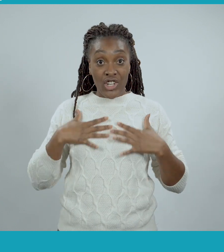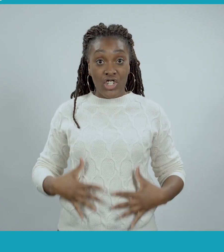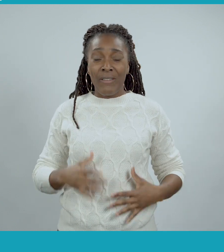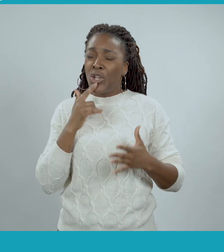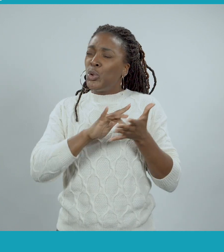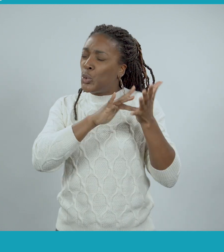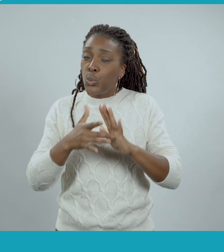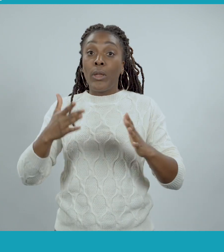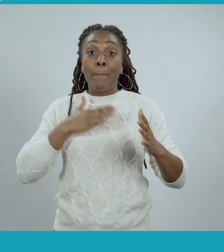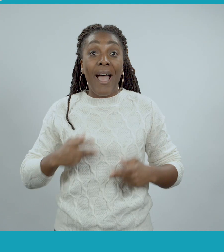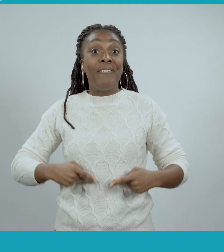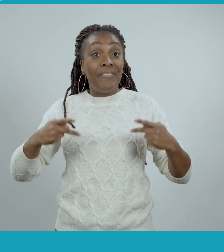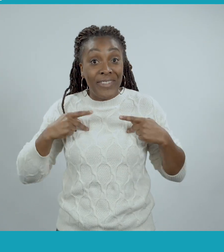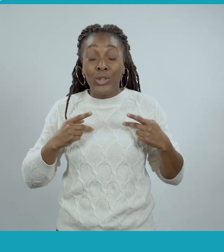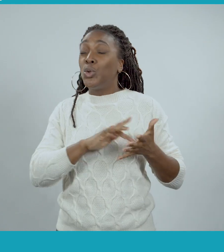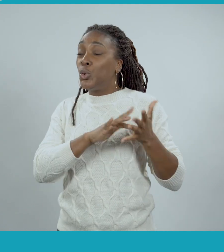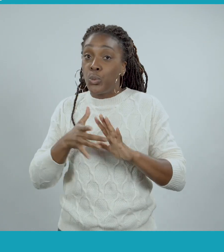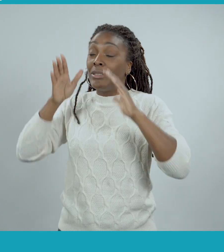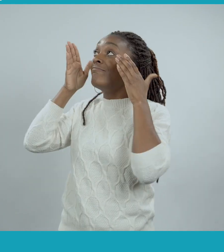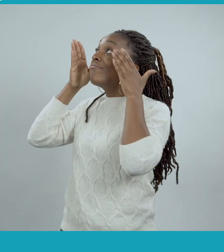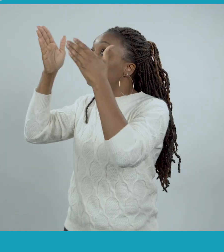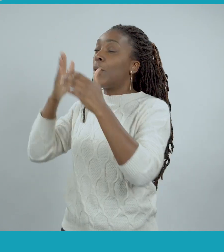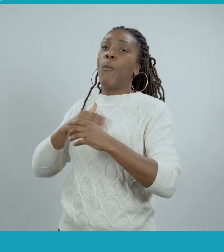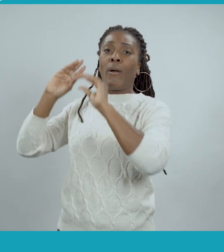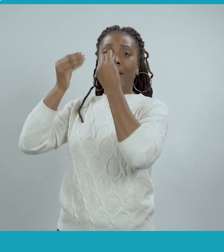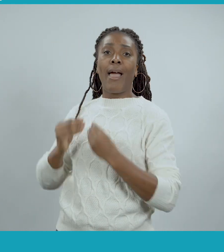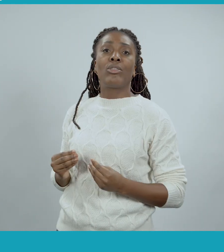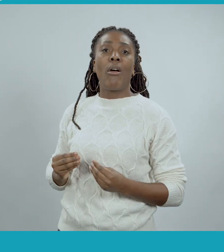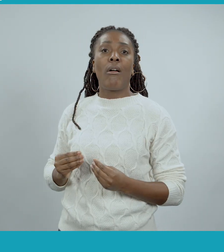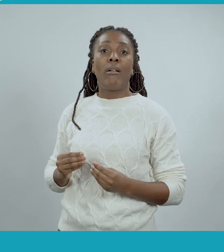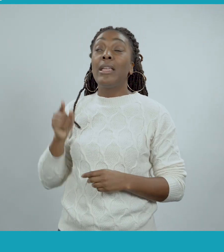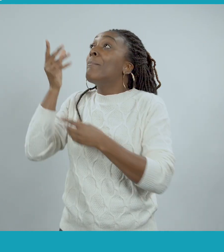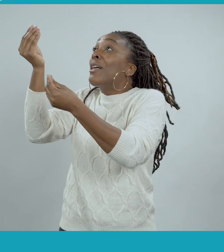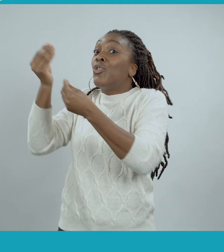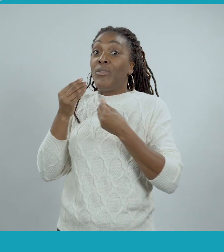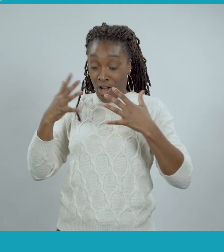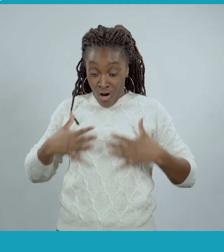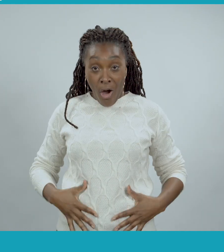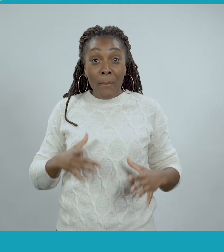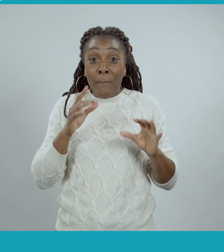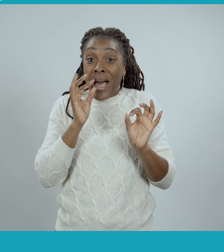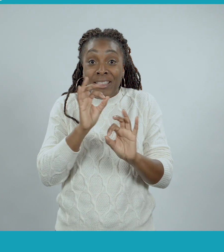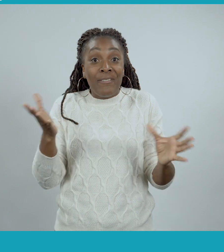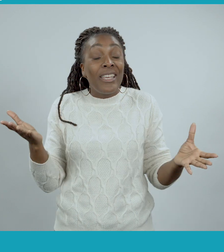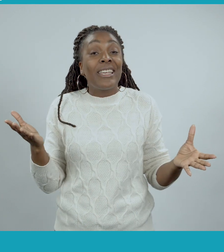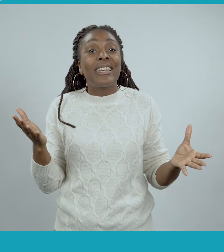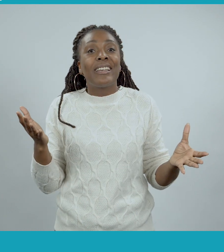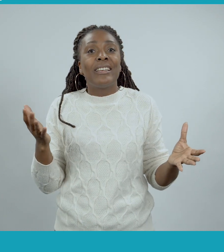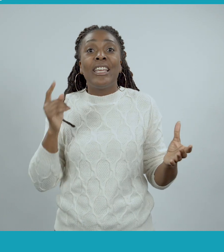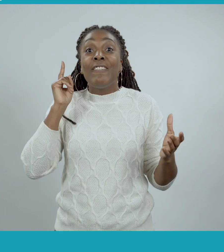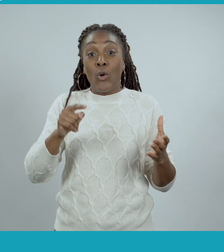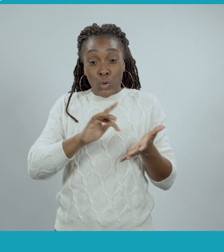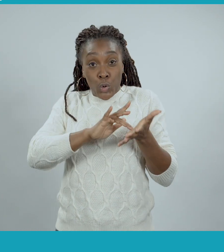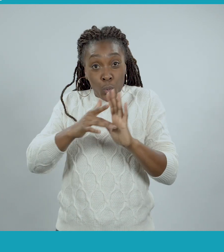dire consacrer ton existence physique tout entière à ton Créateur. Celui qui, à la base, nous a fait don de ses